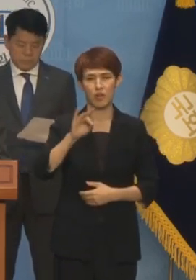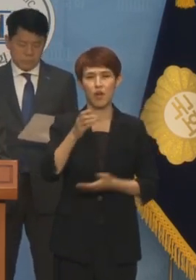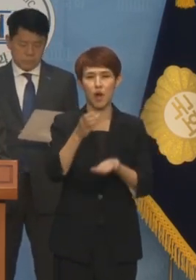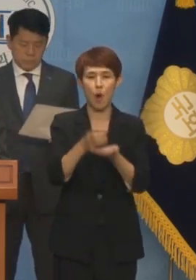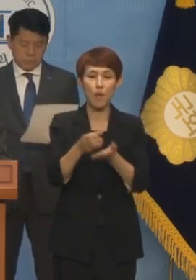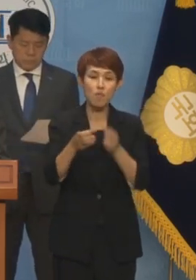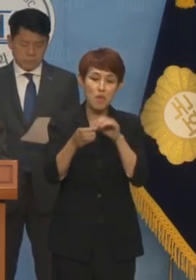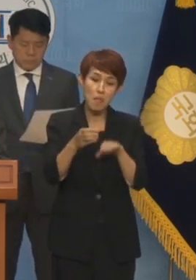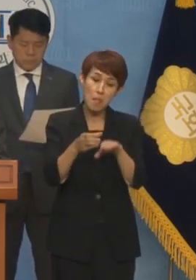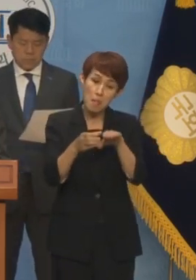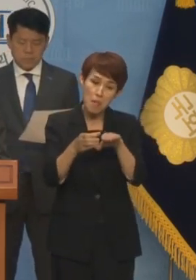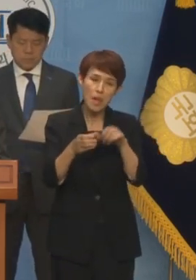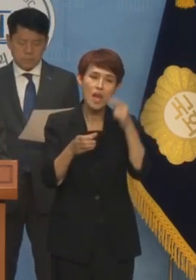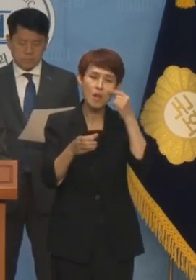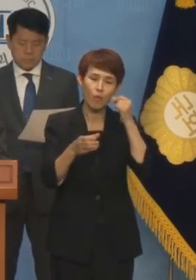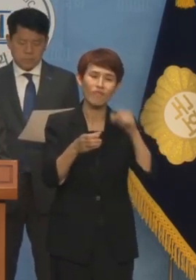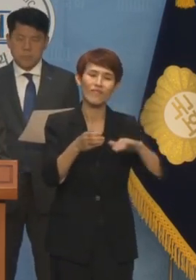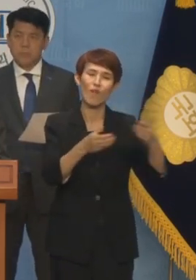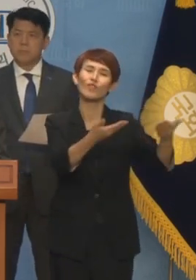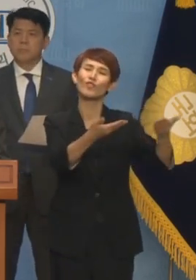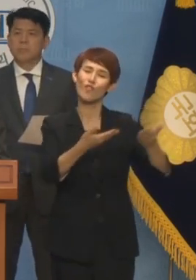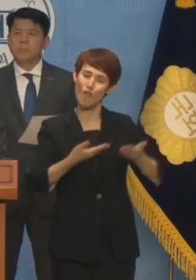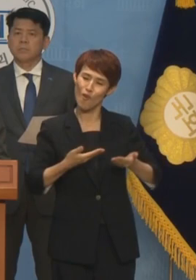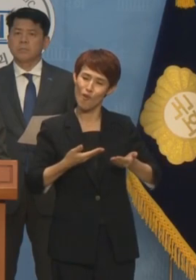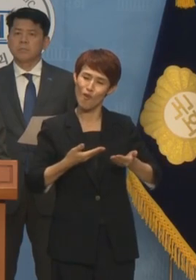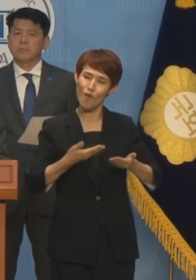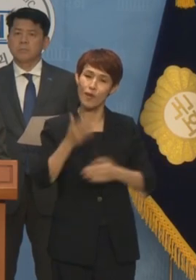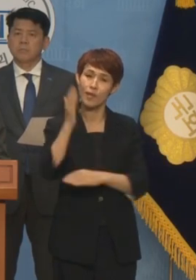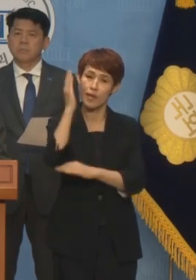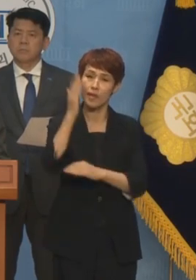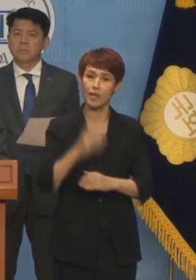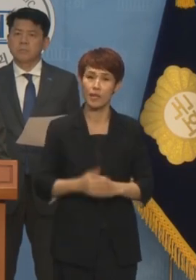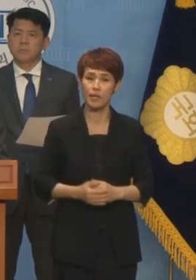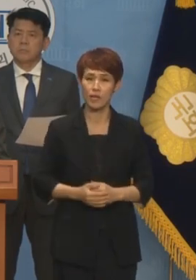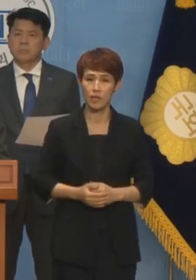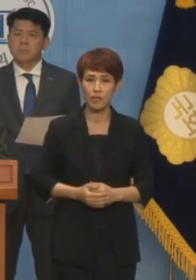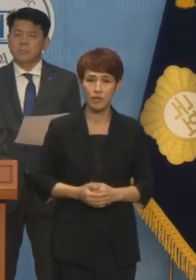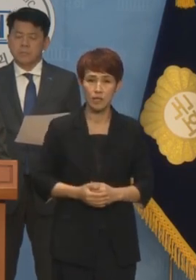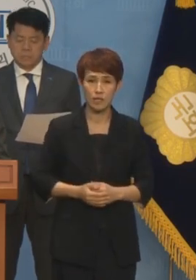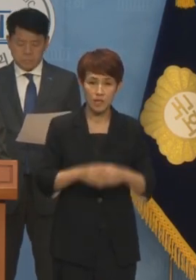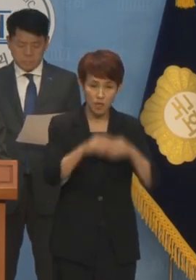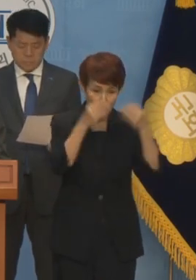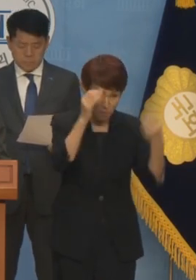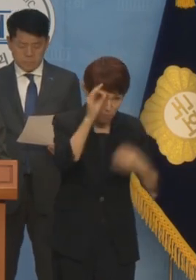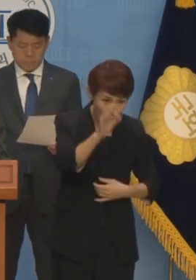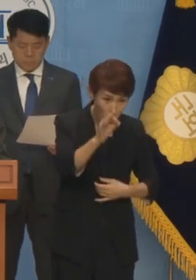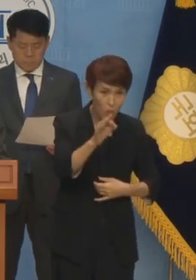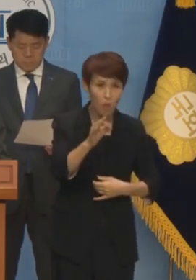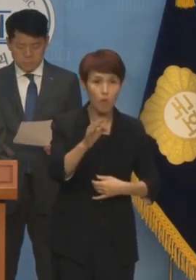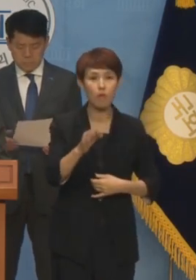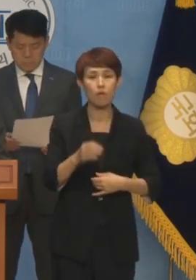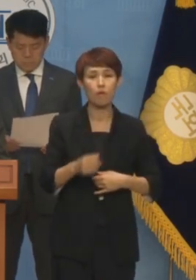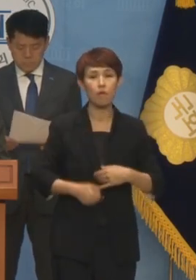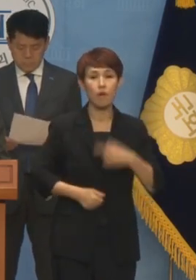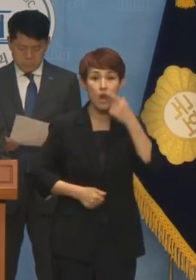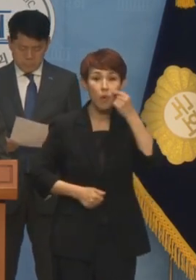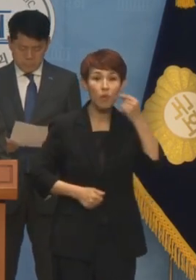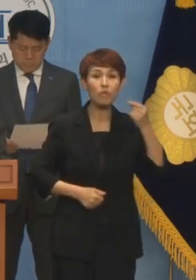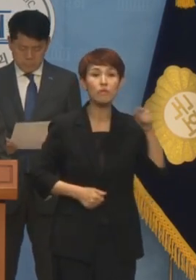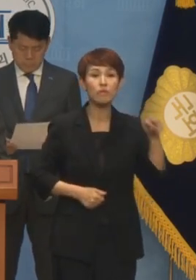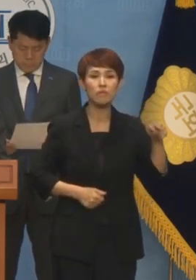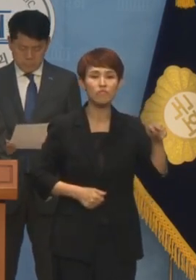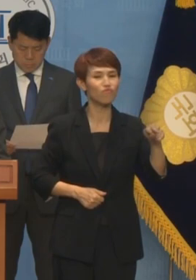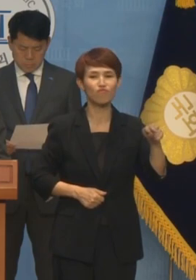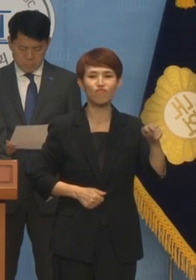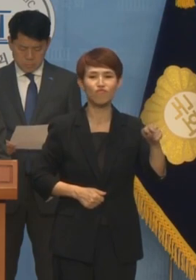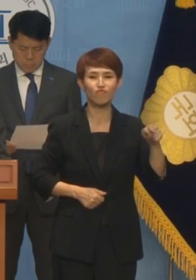채우면 나머지는 일본이 채우지 않겠느냐고 했습니다. 그런데 일본은 그 반컵을 마셔버리고 그것으로는